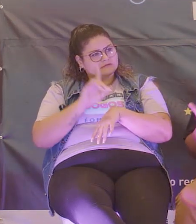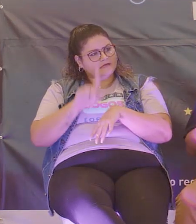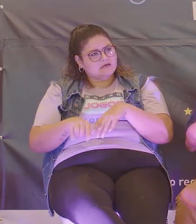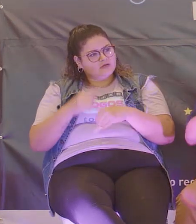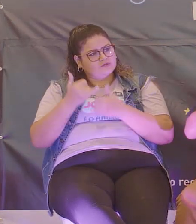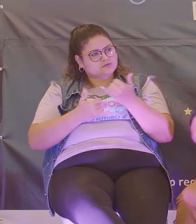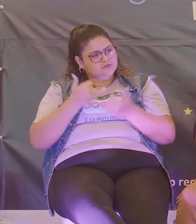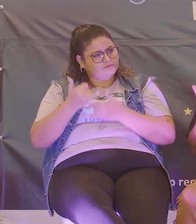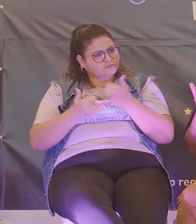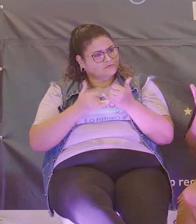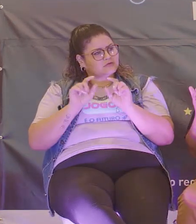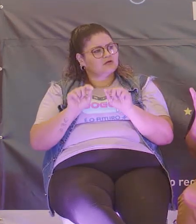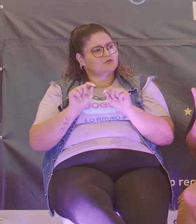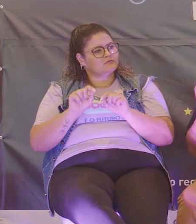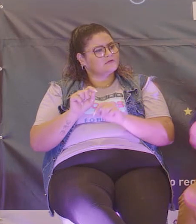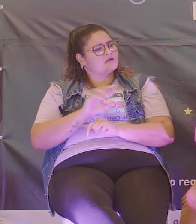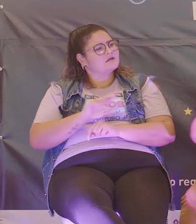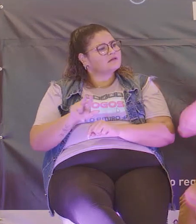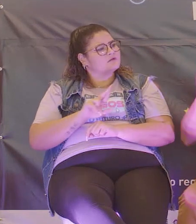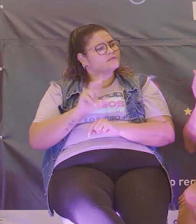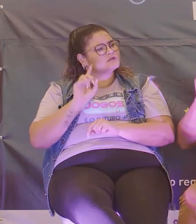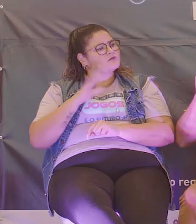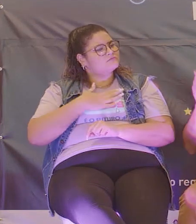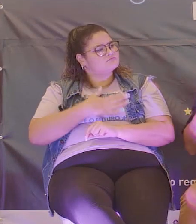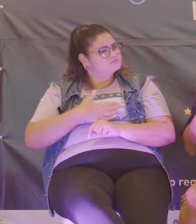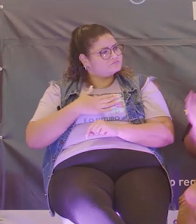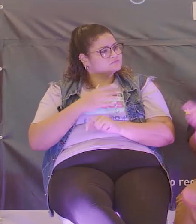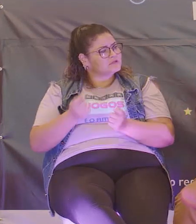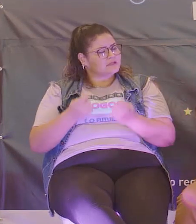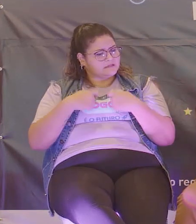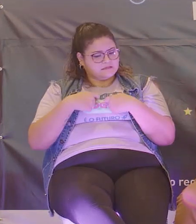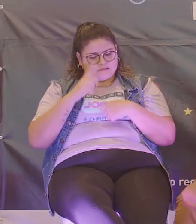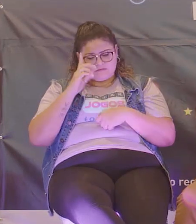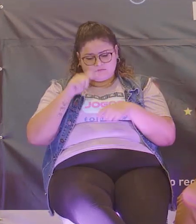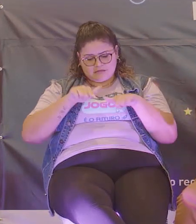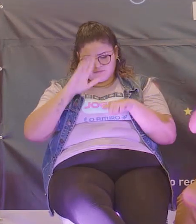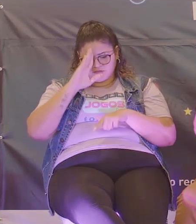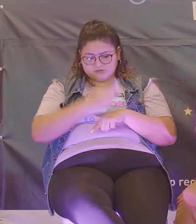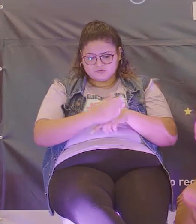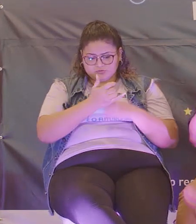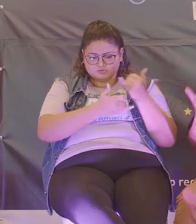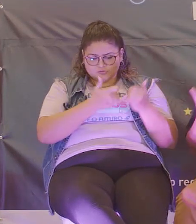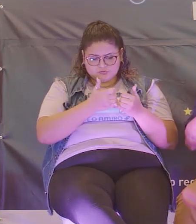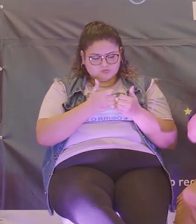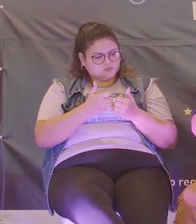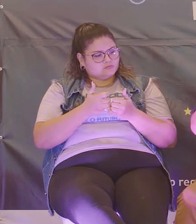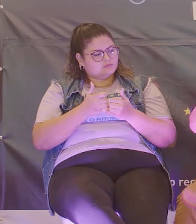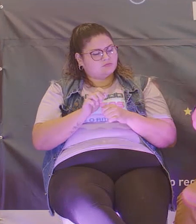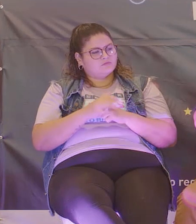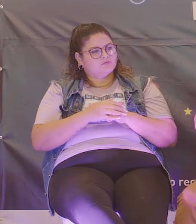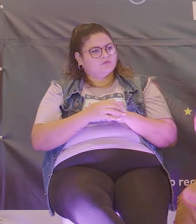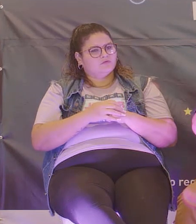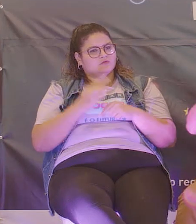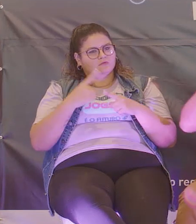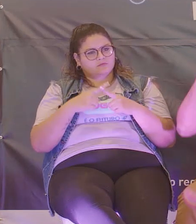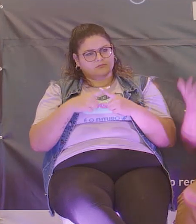né, não é só o ponto de trazer benefício para você trabalhar diretamente na área de jogos, o que é incrível, assim, sabe? Porque quando você